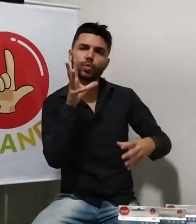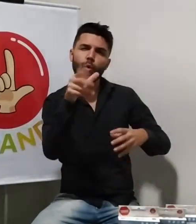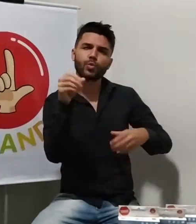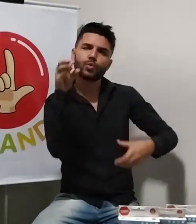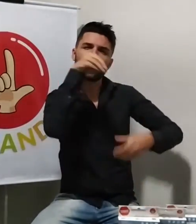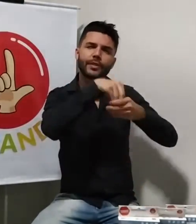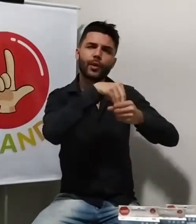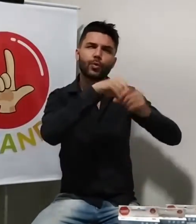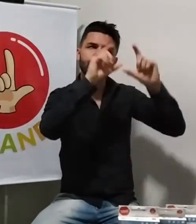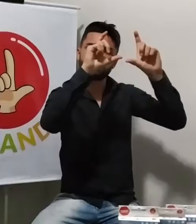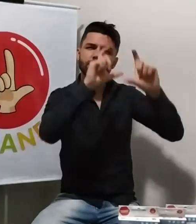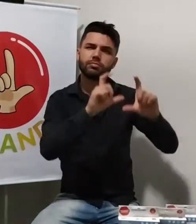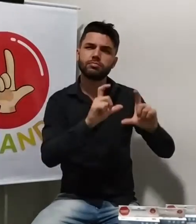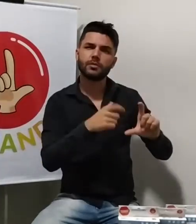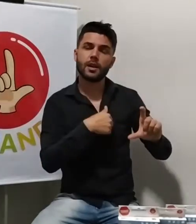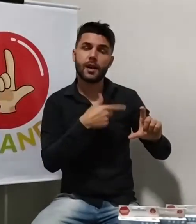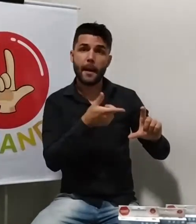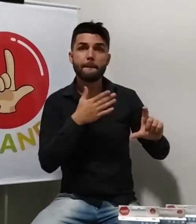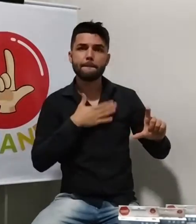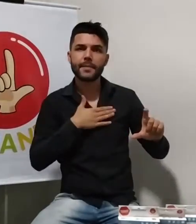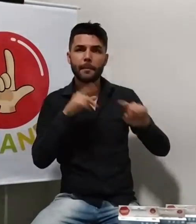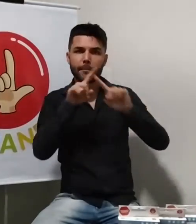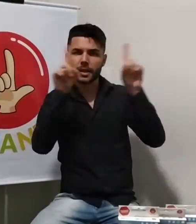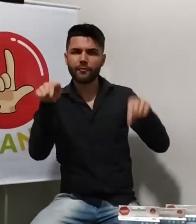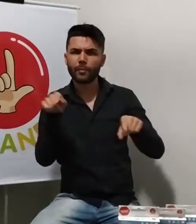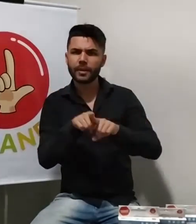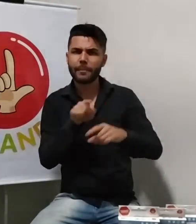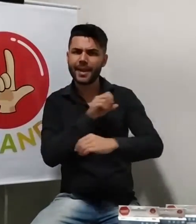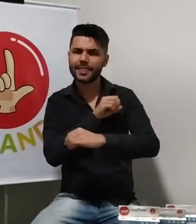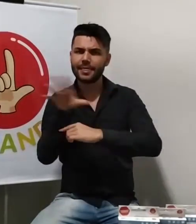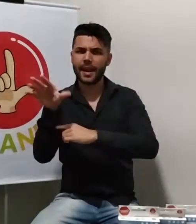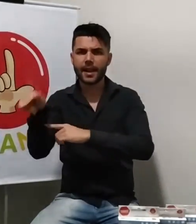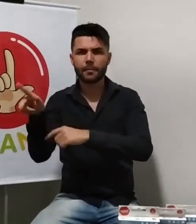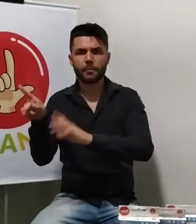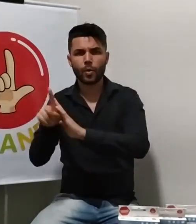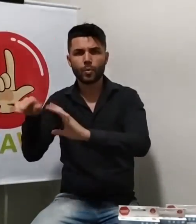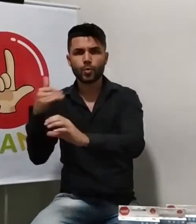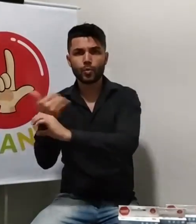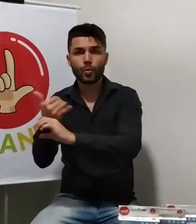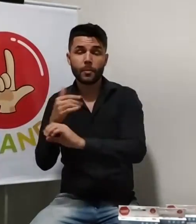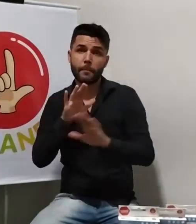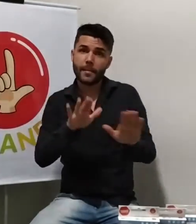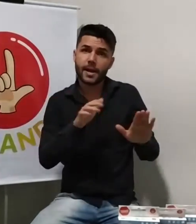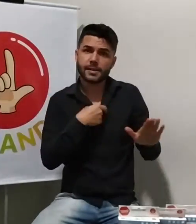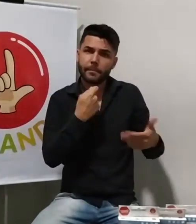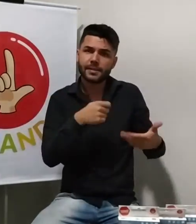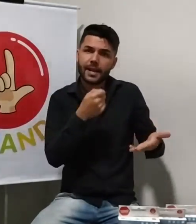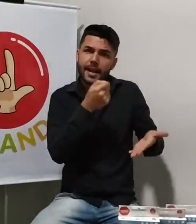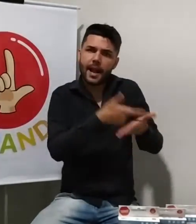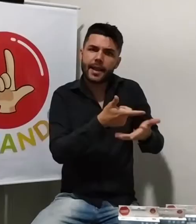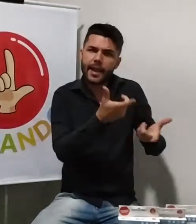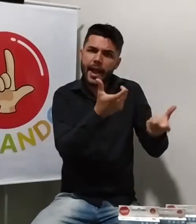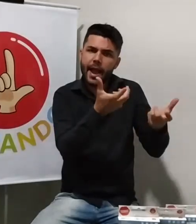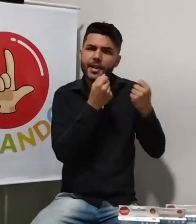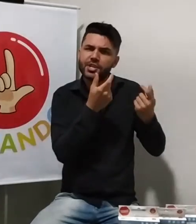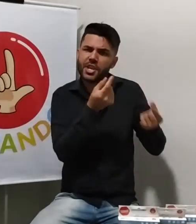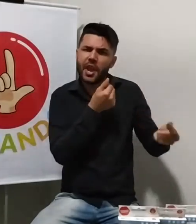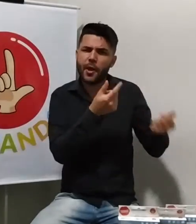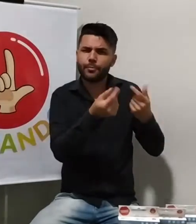que esses caras olhassem pra aquele moleque de 25 anos e resolvessem colocar 5 milhões de reais na sua empresa? A gente começou a conversar com o investidor, desde